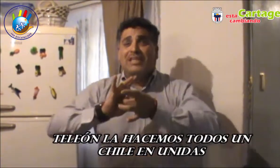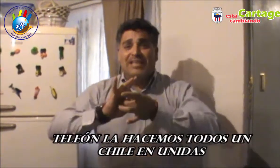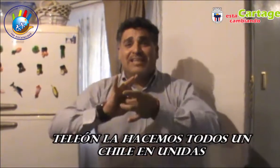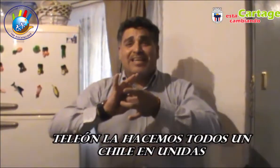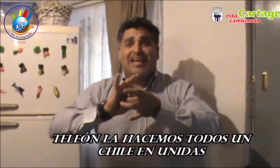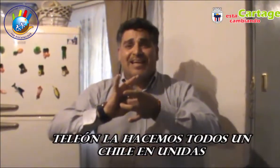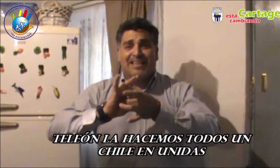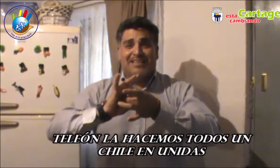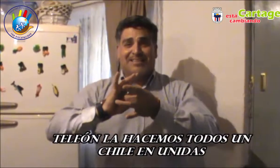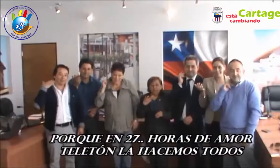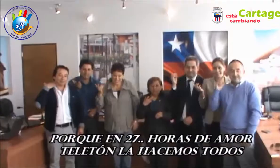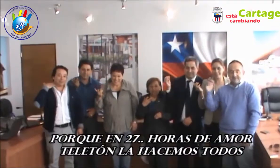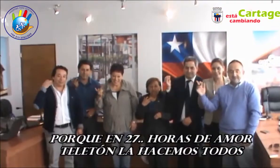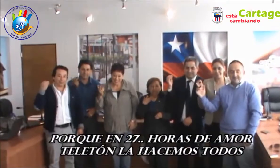un.